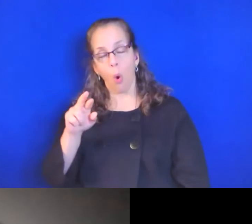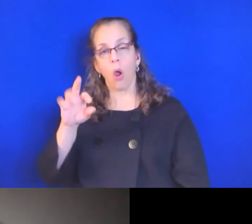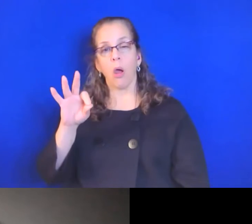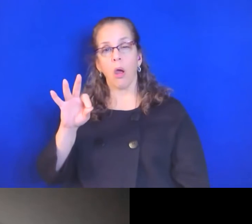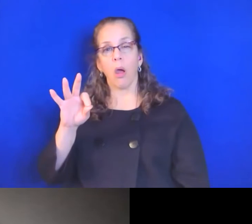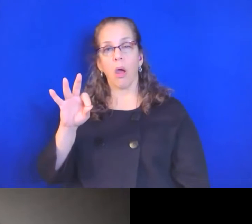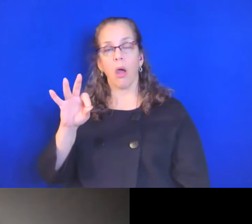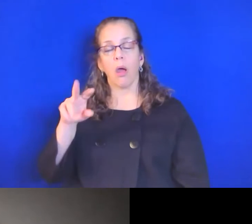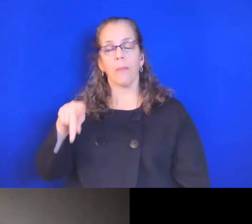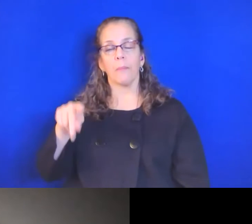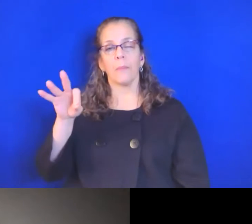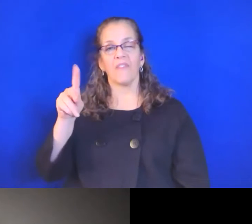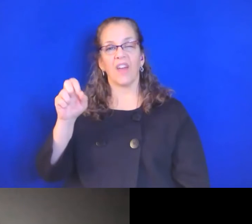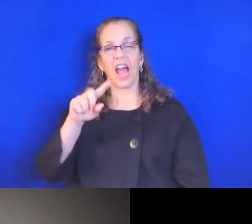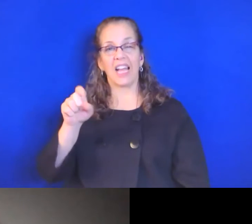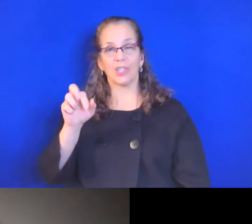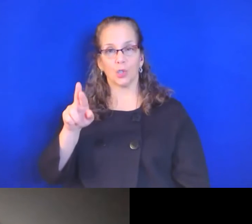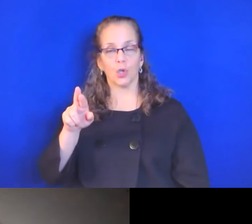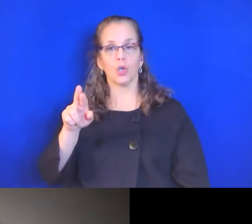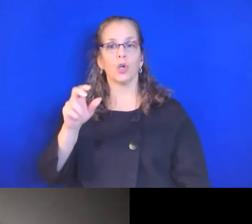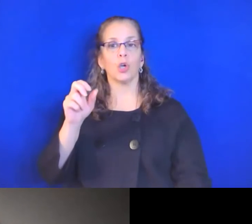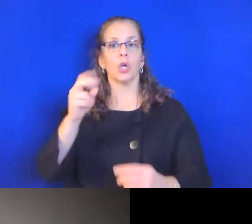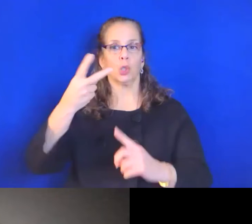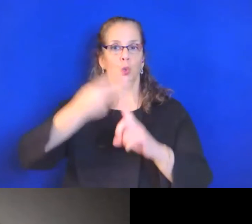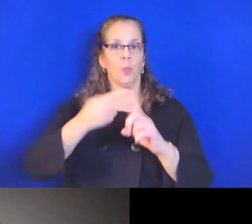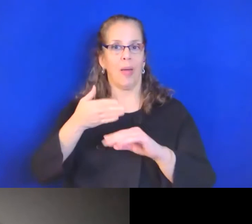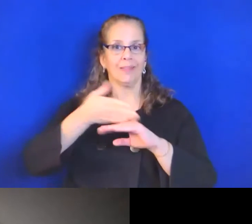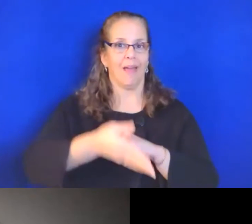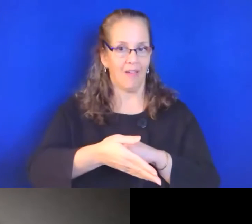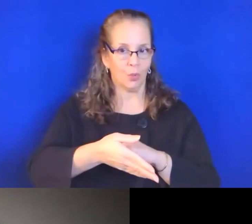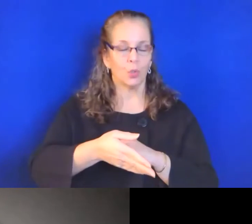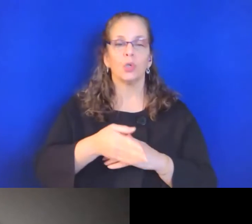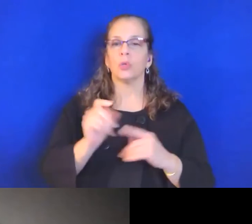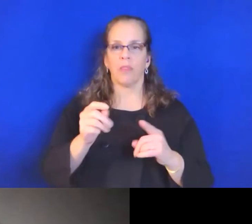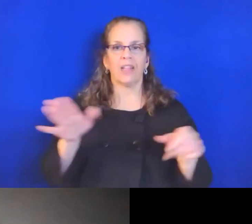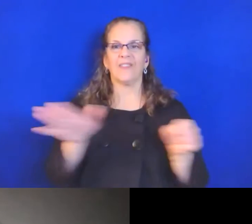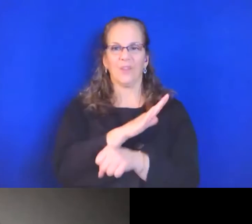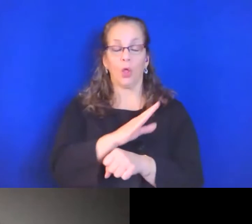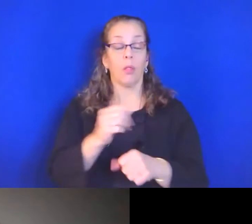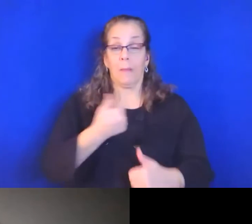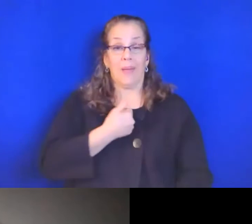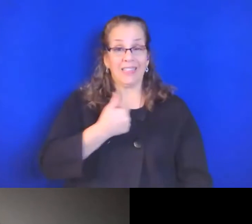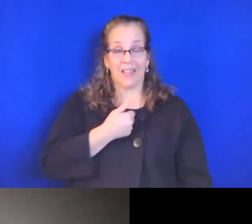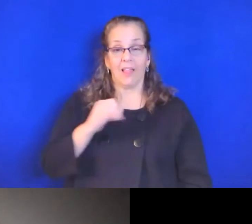的疫苗，然后是再打了一条